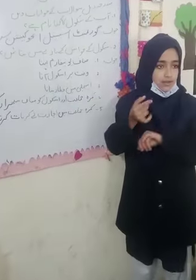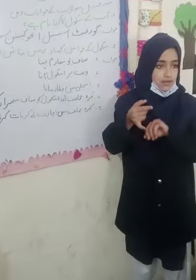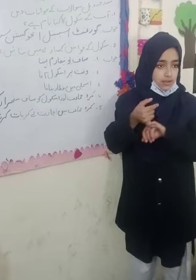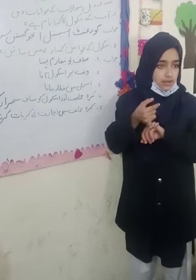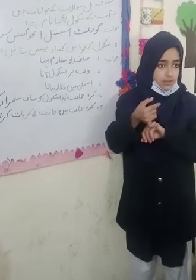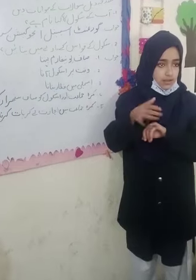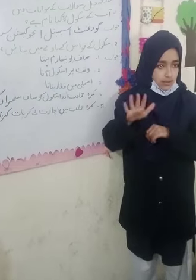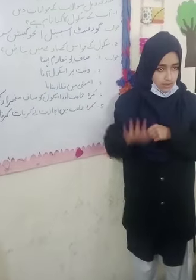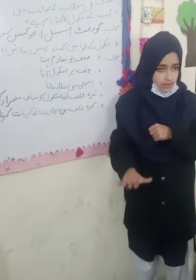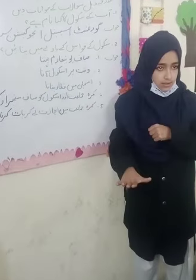पर